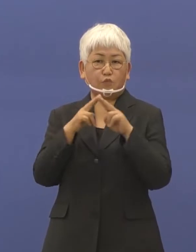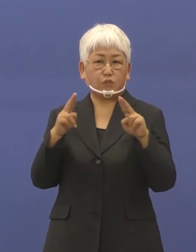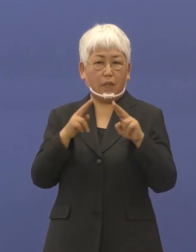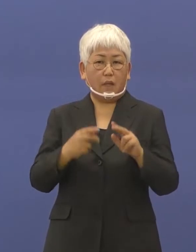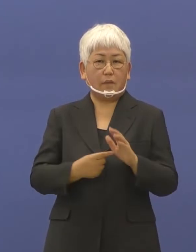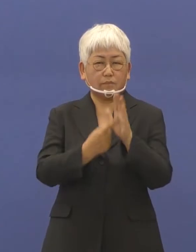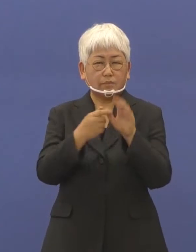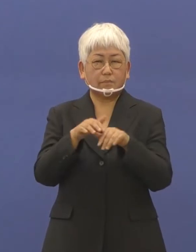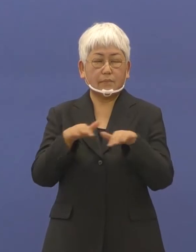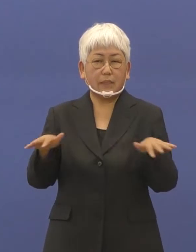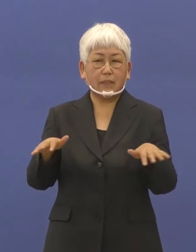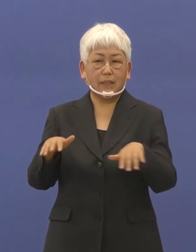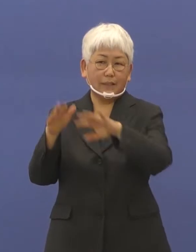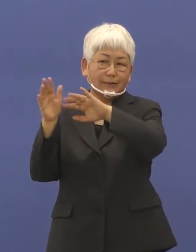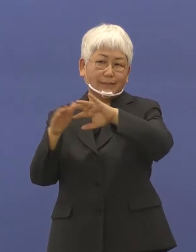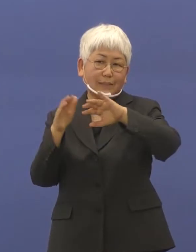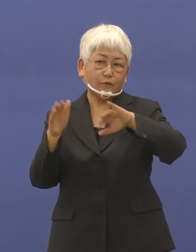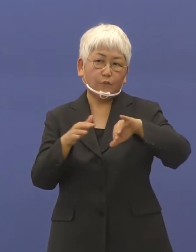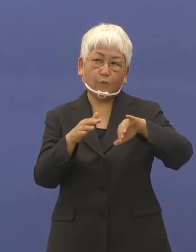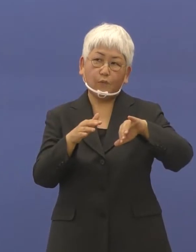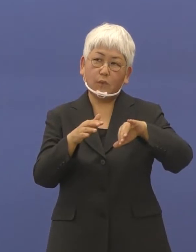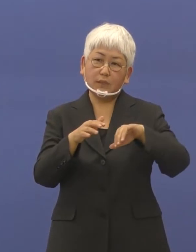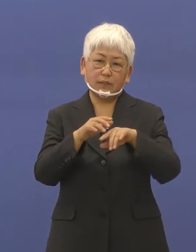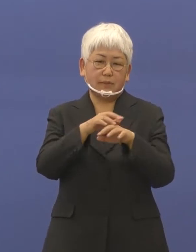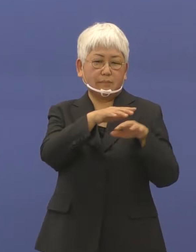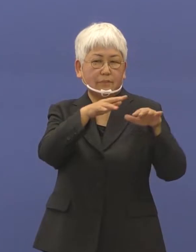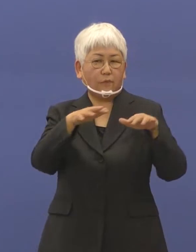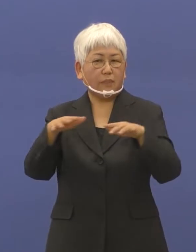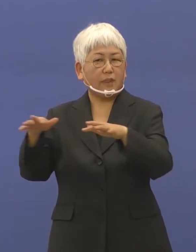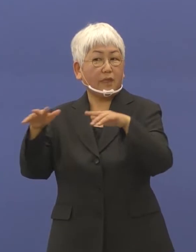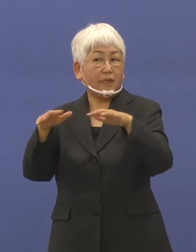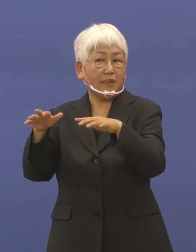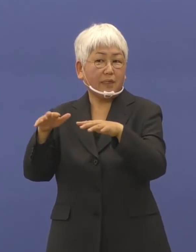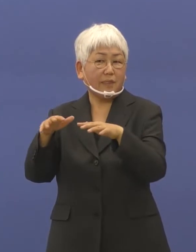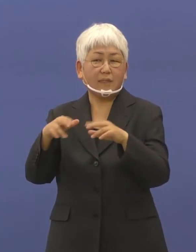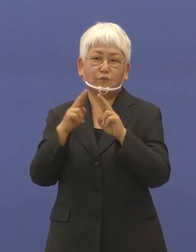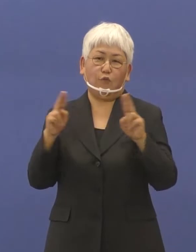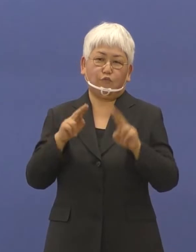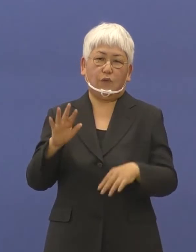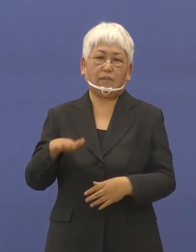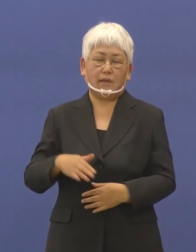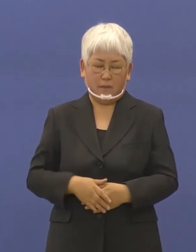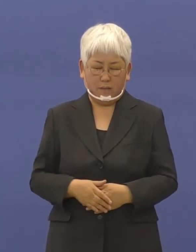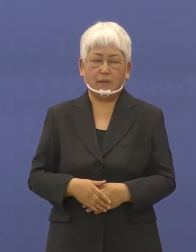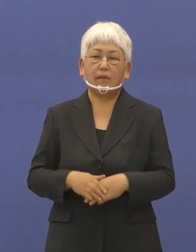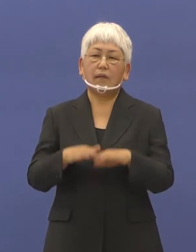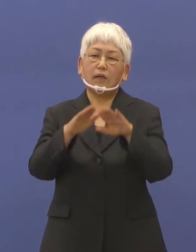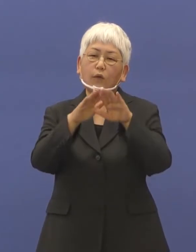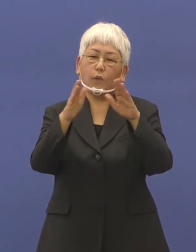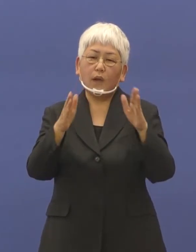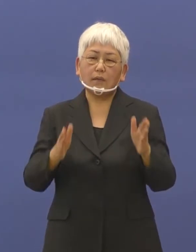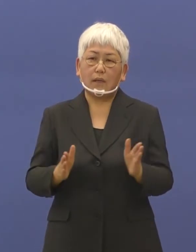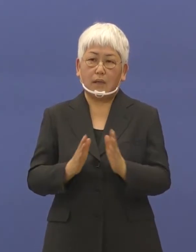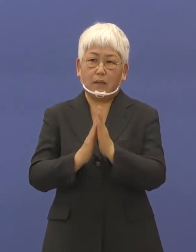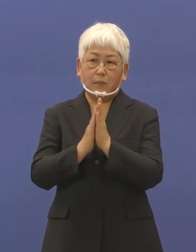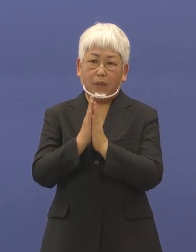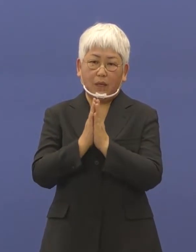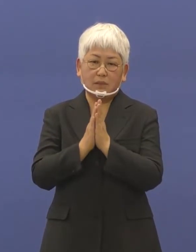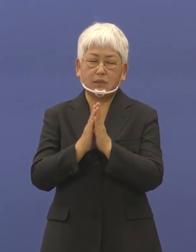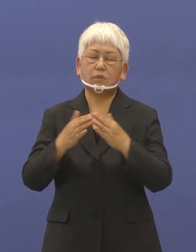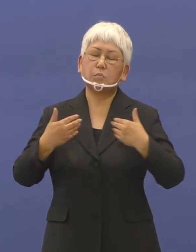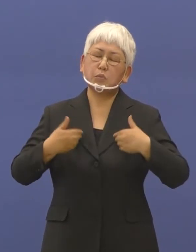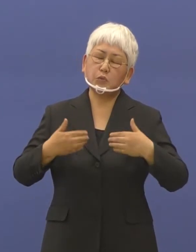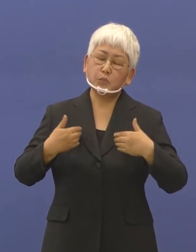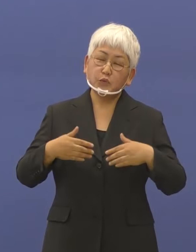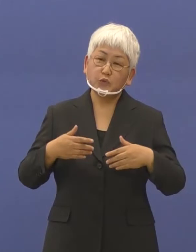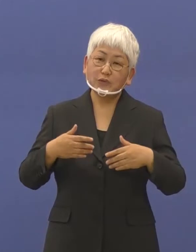こうありますけど、こうお墓参りをするなっていうようなことを歌ってるわけですよ。